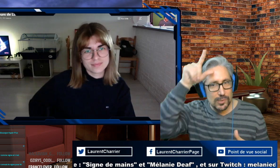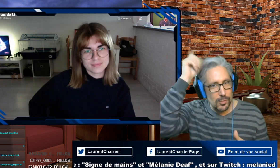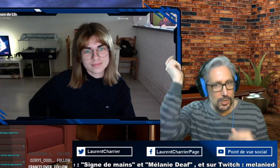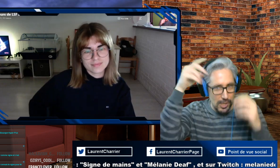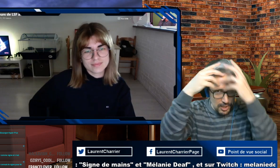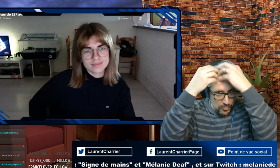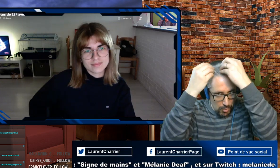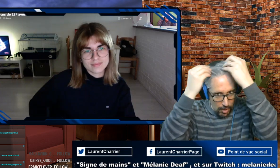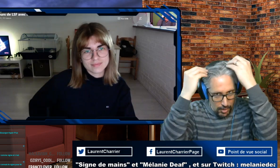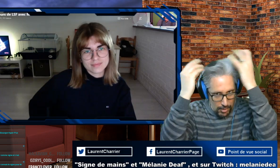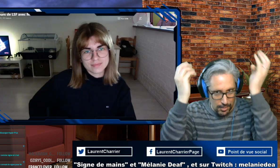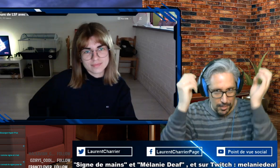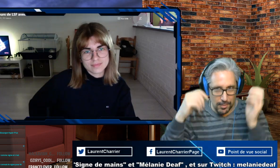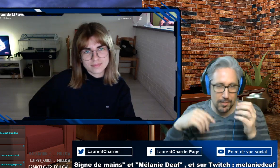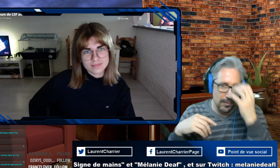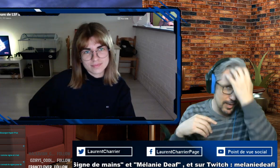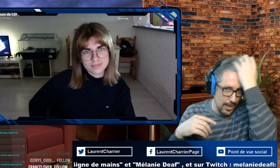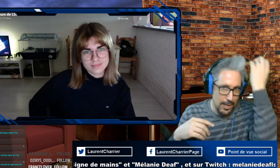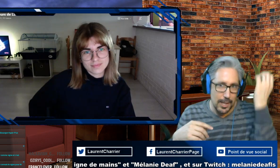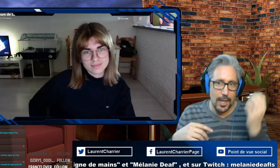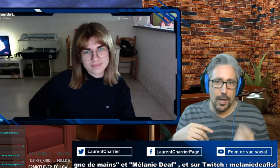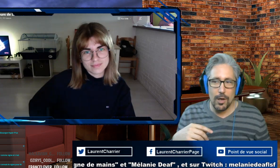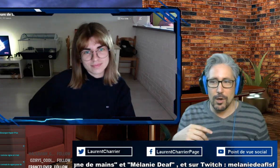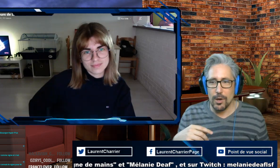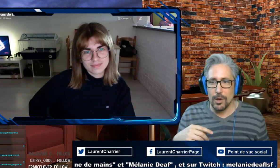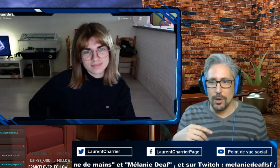Laurent parce que j'ai les cheveux blancs.